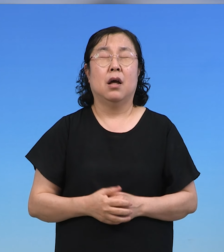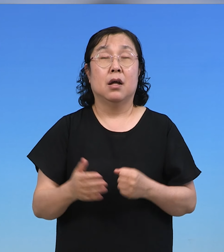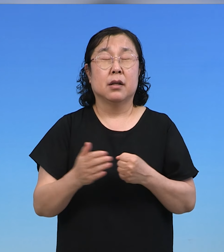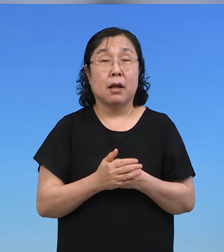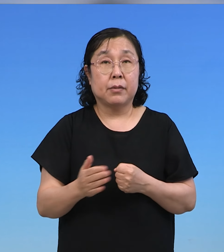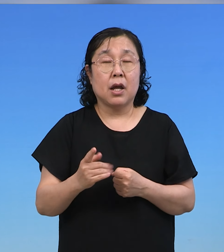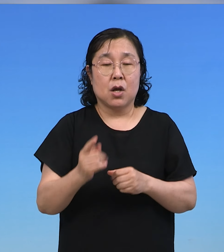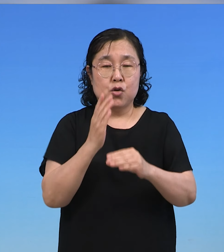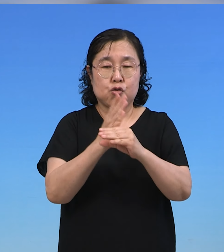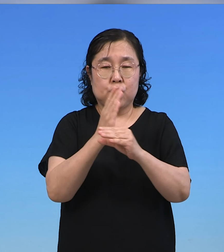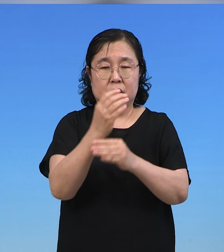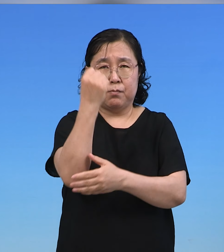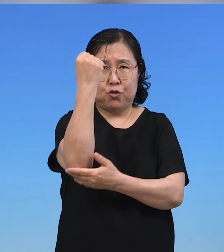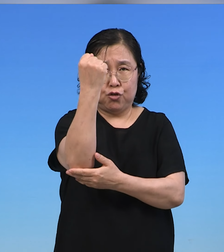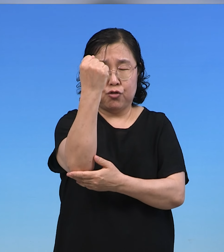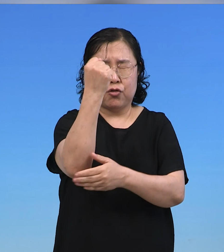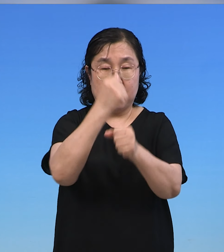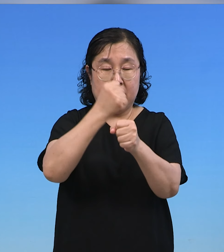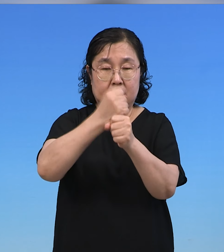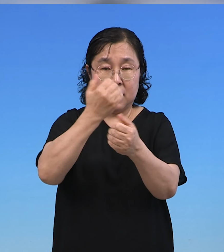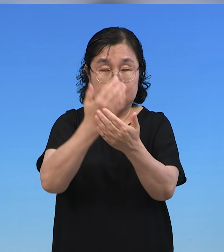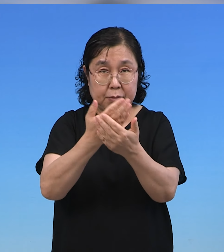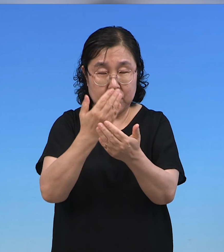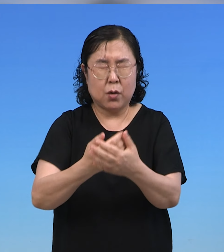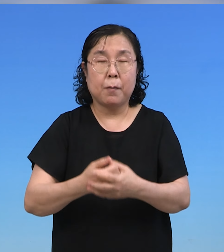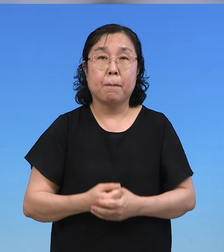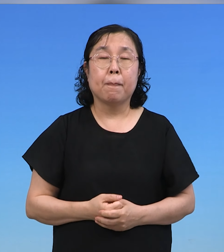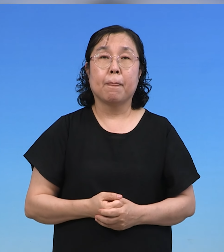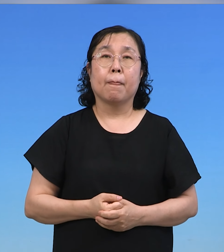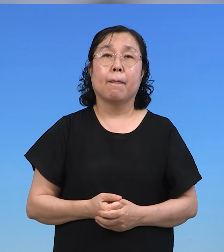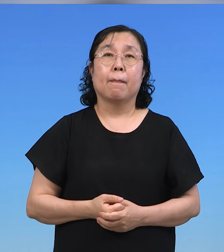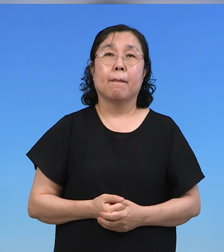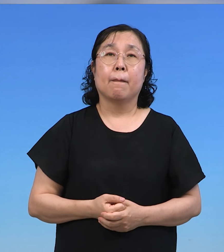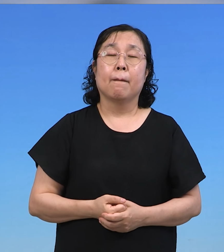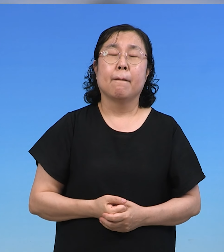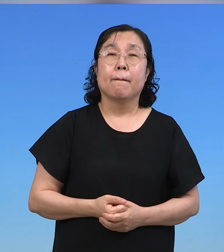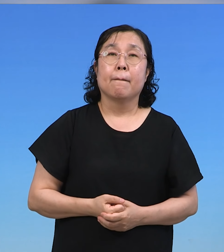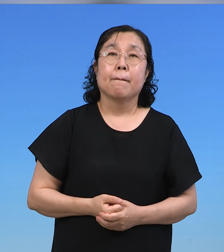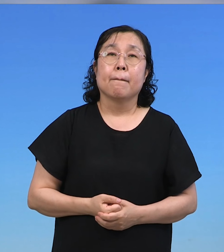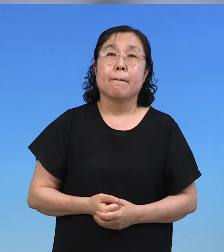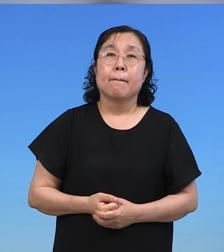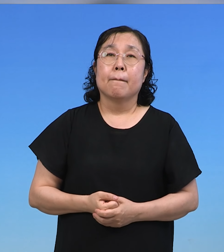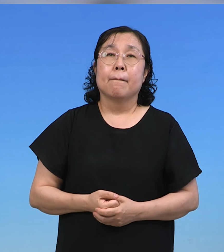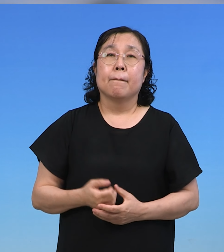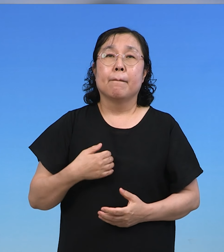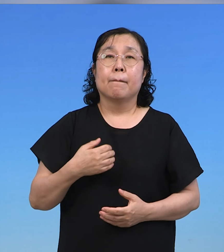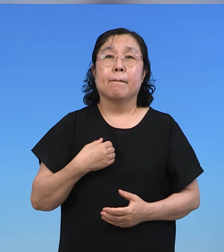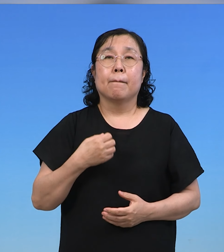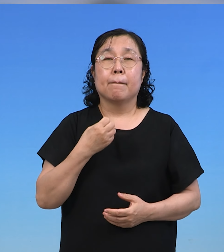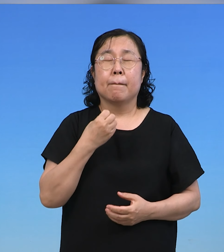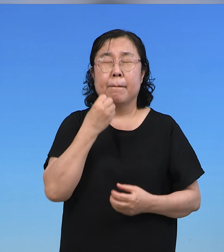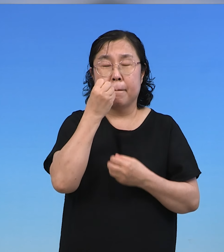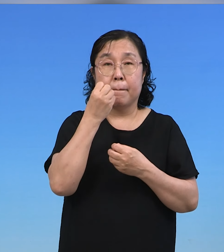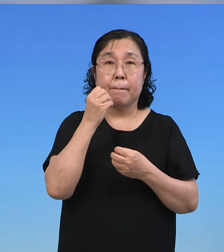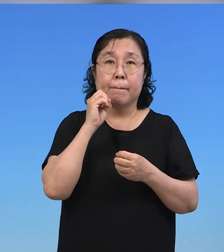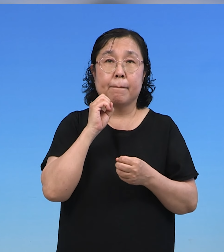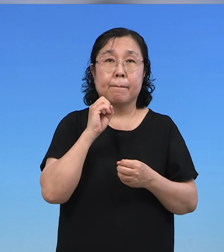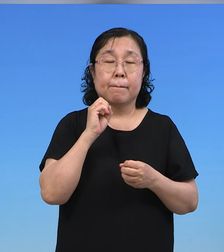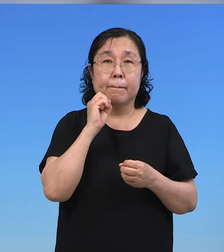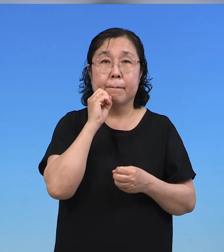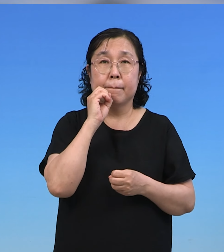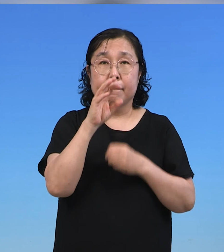우리 중심축을 세워야 돼요. 그런가 하면은 제가 조금 전에 간증했던 주일 오후